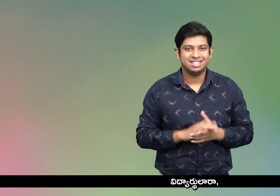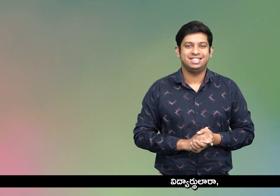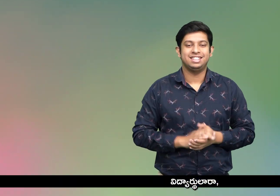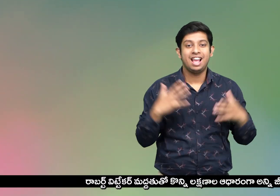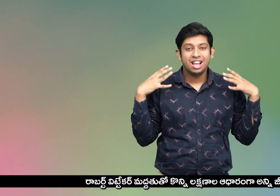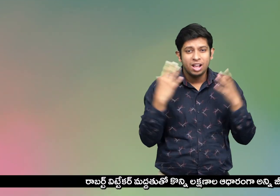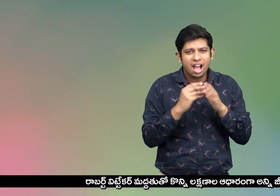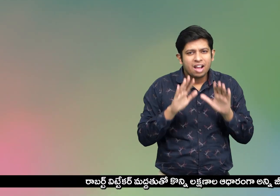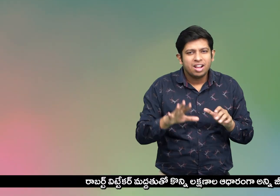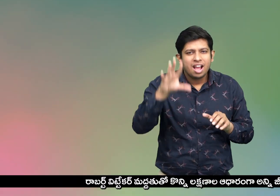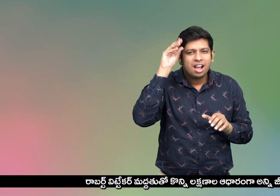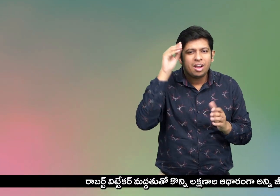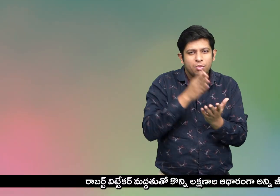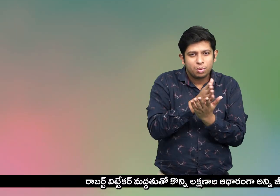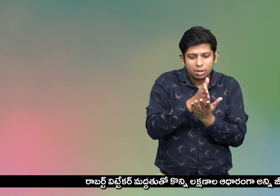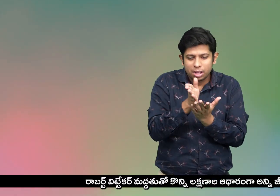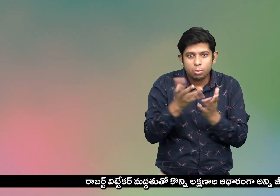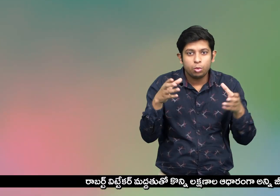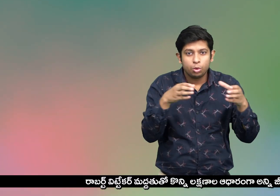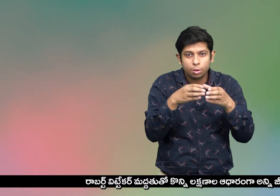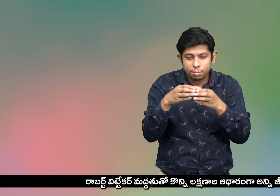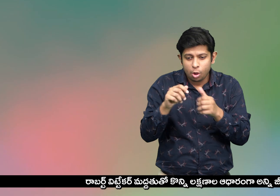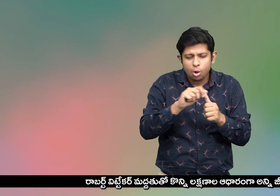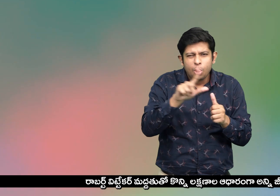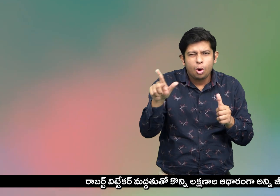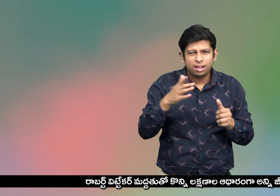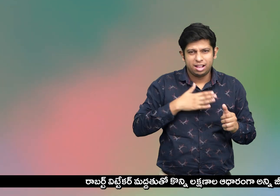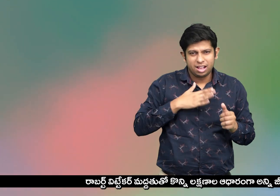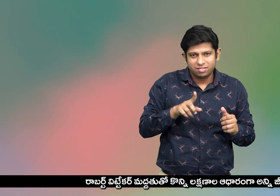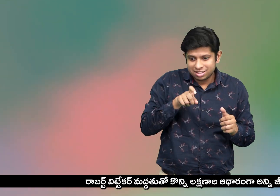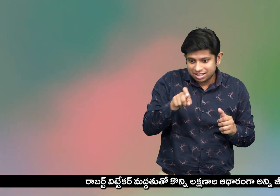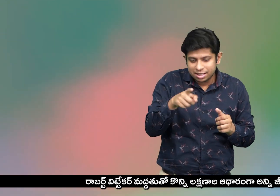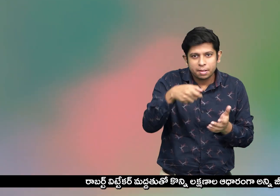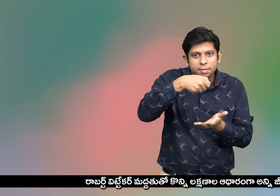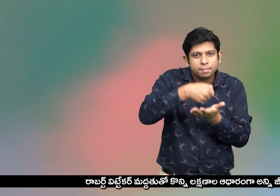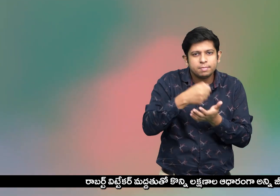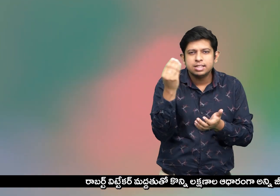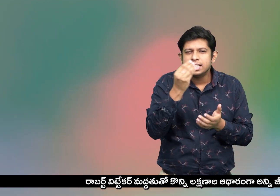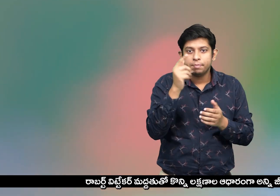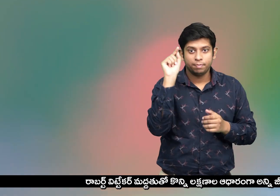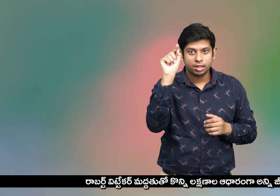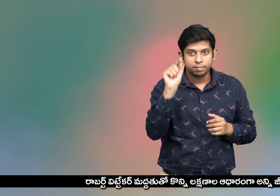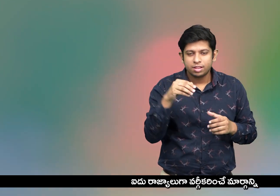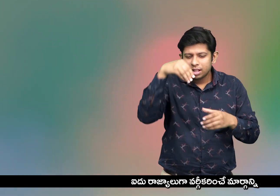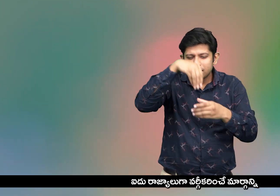చూశారా? రాబర్ట్ విట్టేకర్ మద్దతుతో కొన్ని లక్షణాల ఆధారంగా అన్ని జీవులను 5